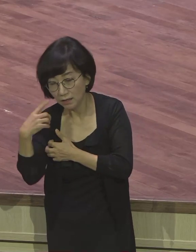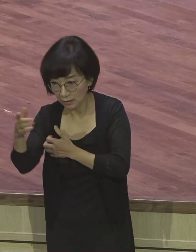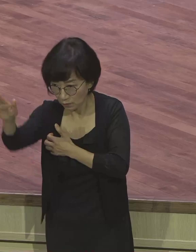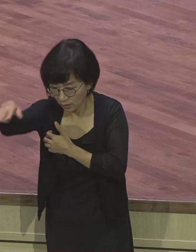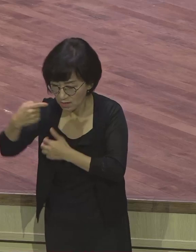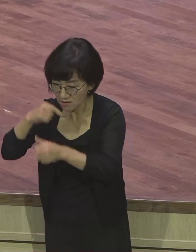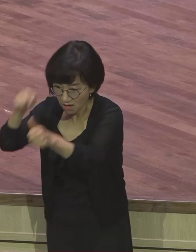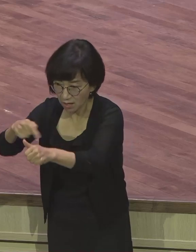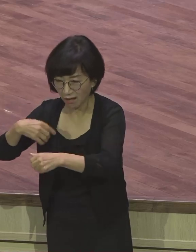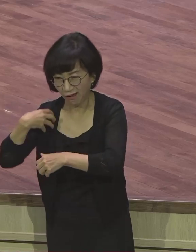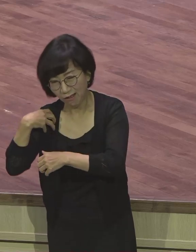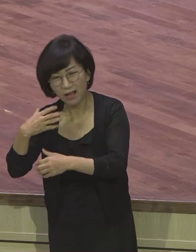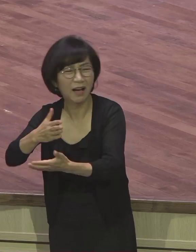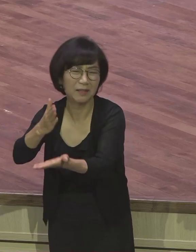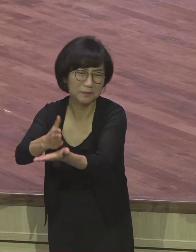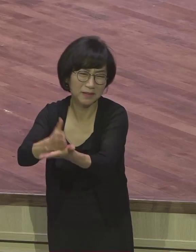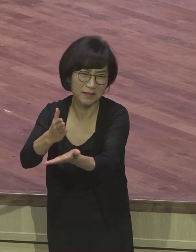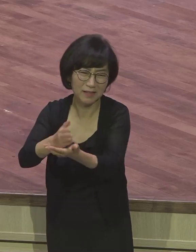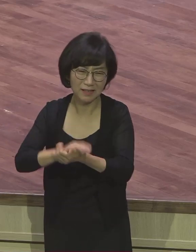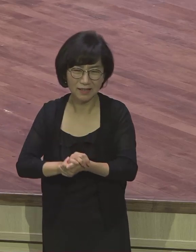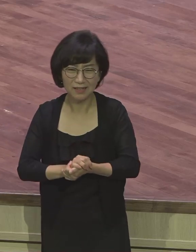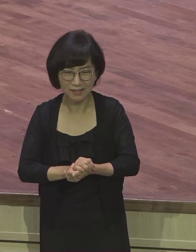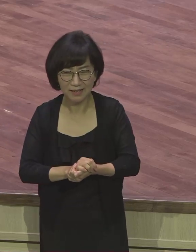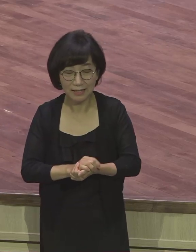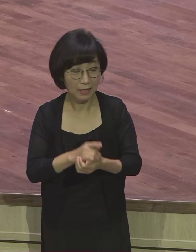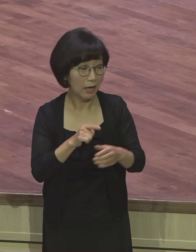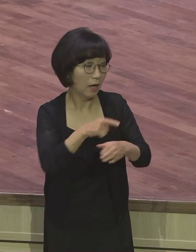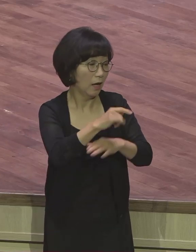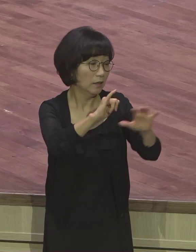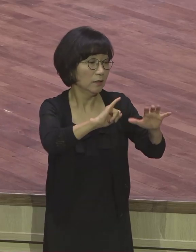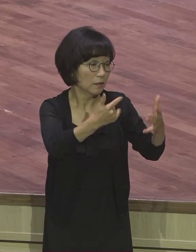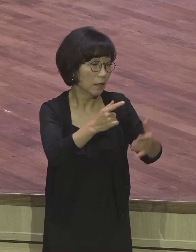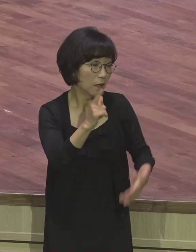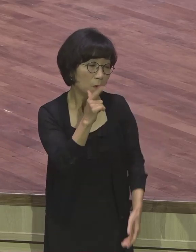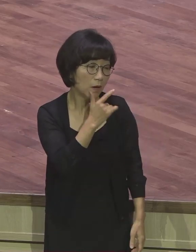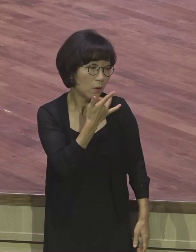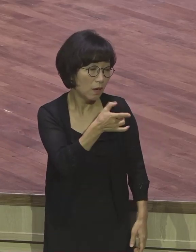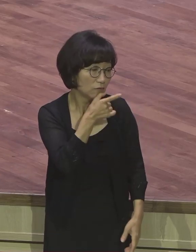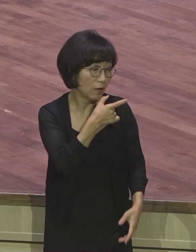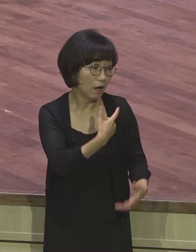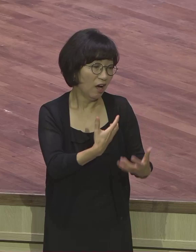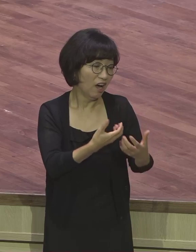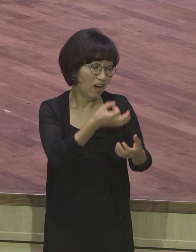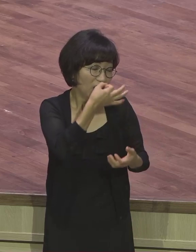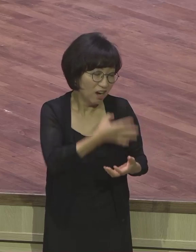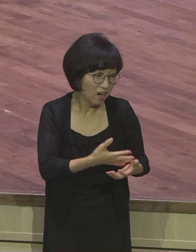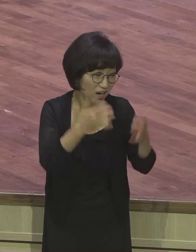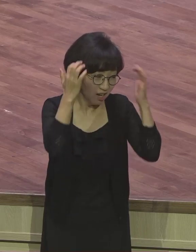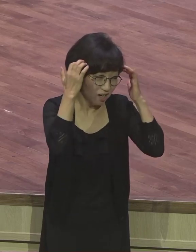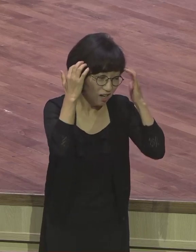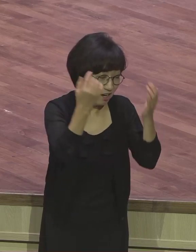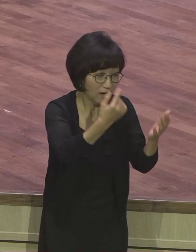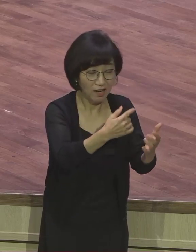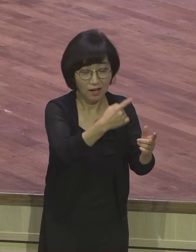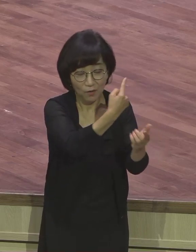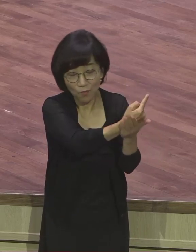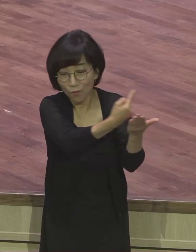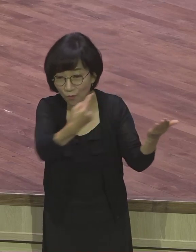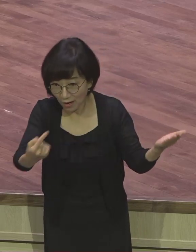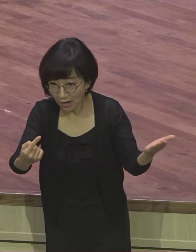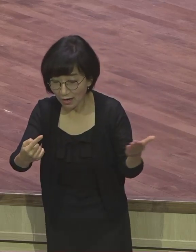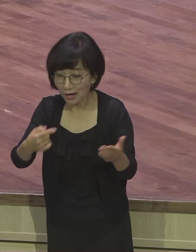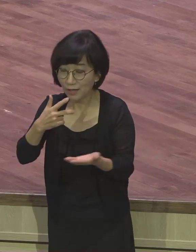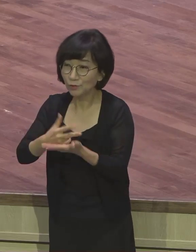편안하게 세상 사는 것도 힘들다. 교회 와서 좀 편안하게 좀 예배하고 편안하게 좀 대화하고 편안하게 좀 살자